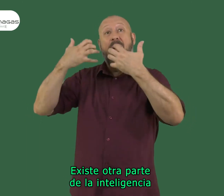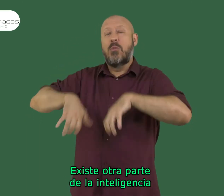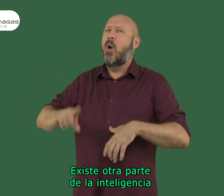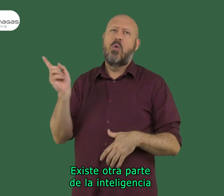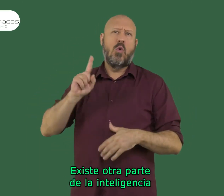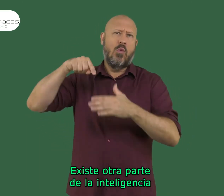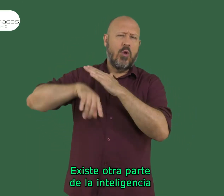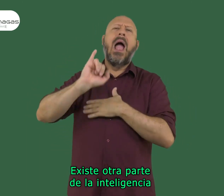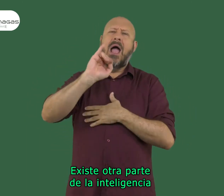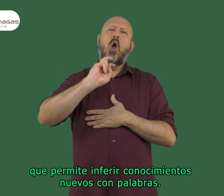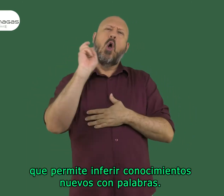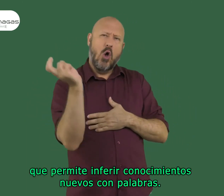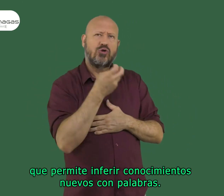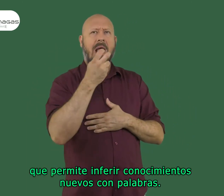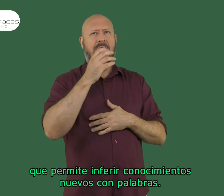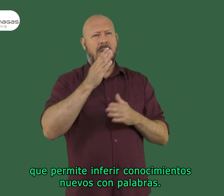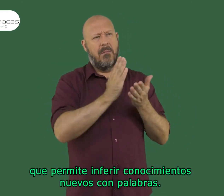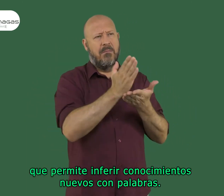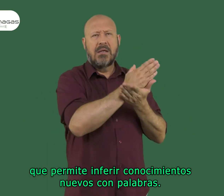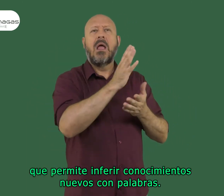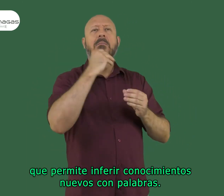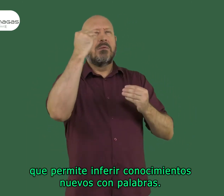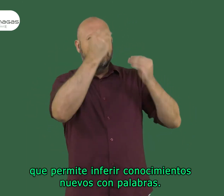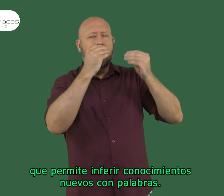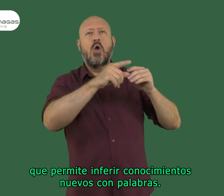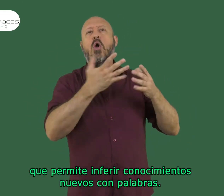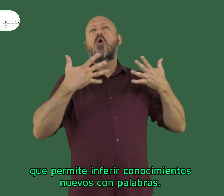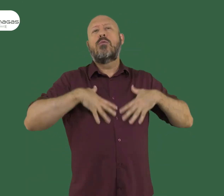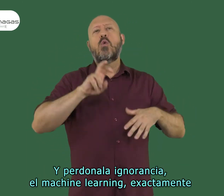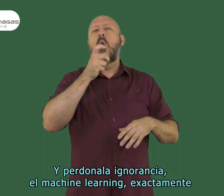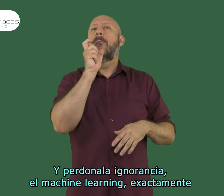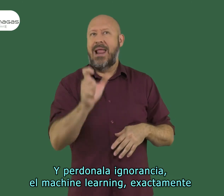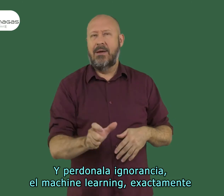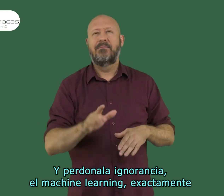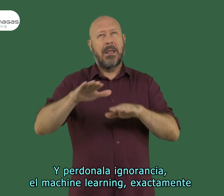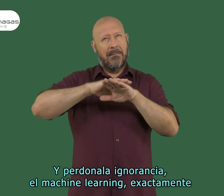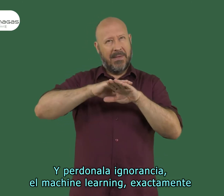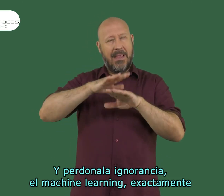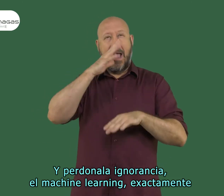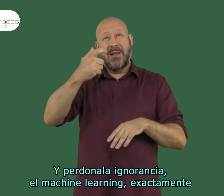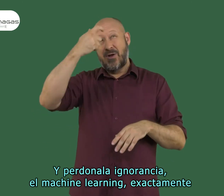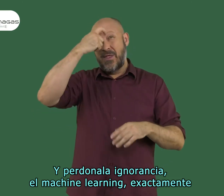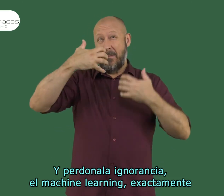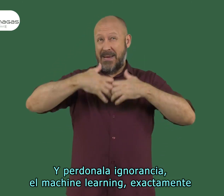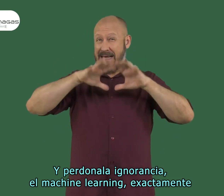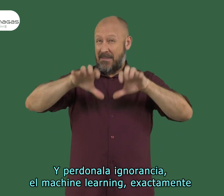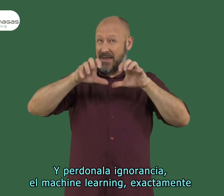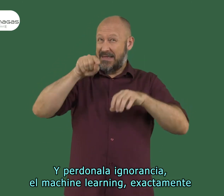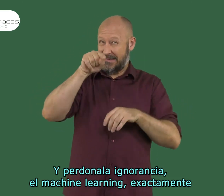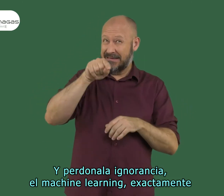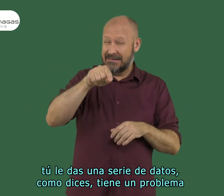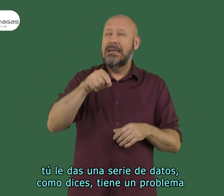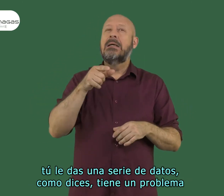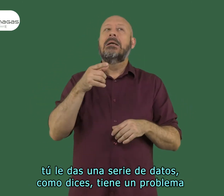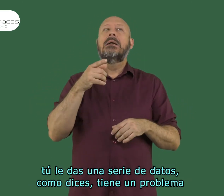existe otra parte de la inteligencia que permite razonar e inferir conocimiento nuevo con palabras. Y perdona la ignorancia, el machine learning